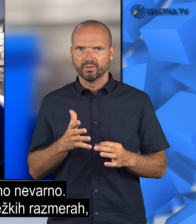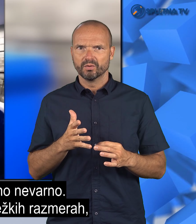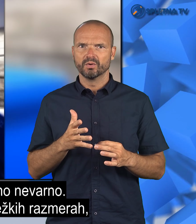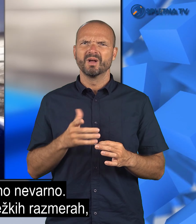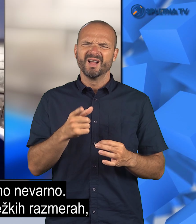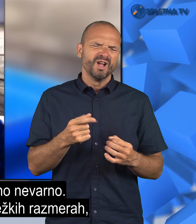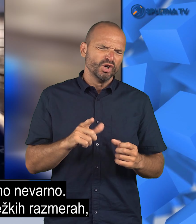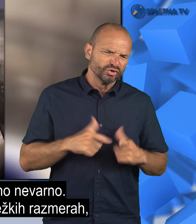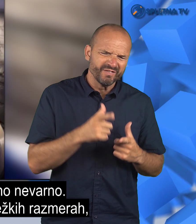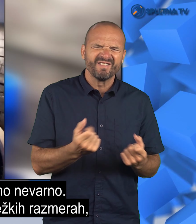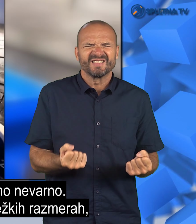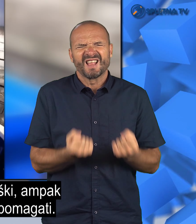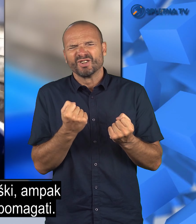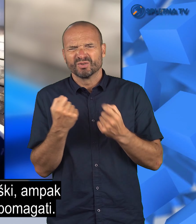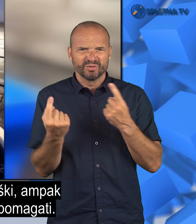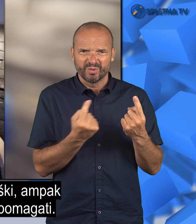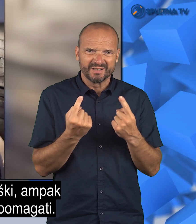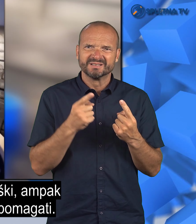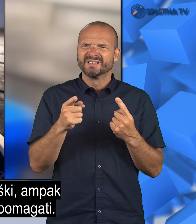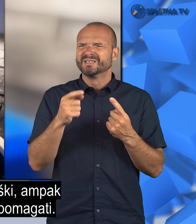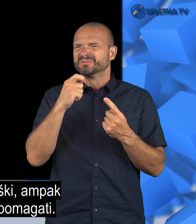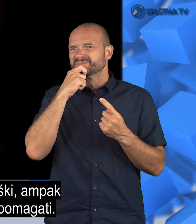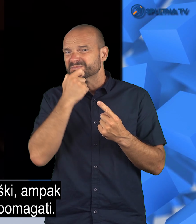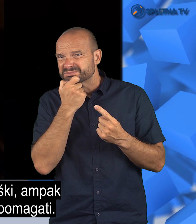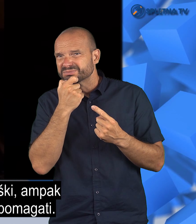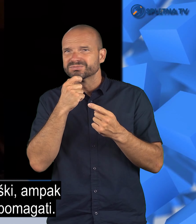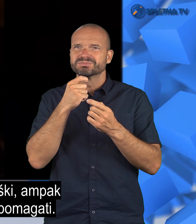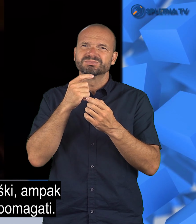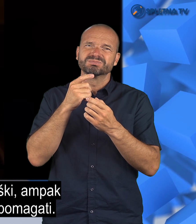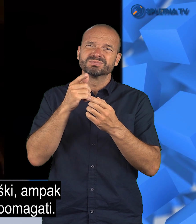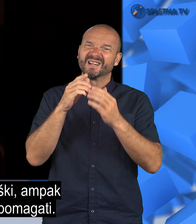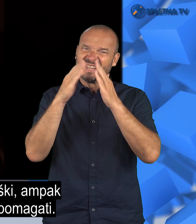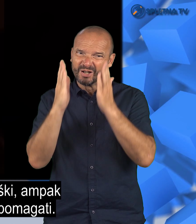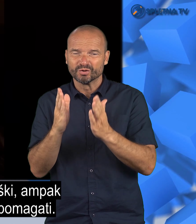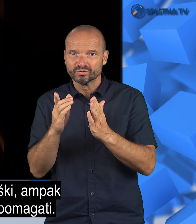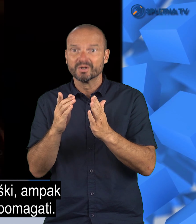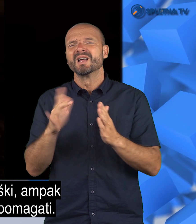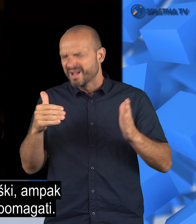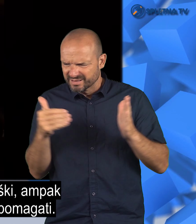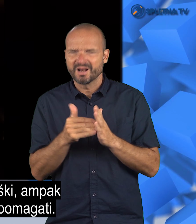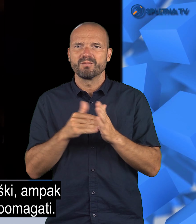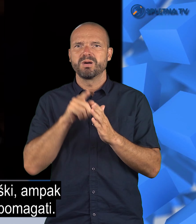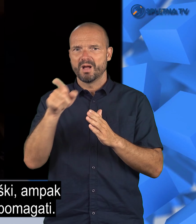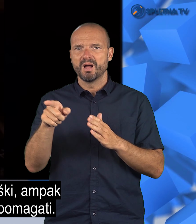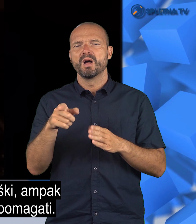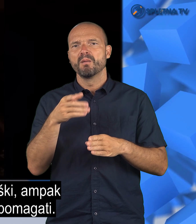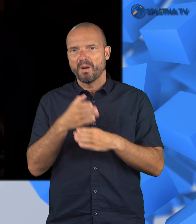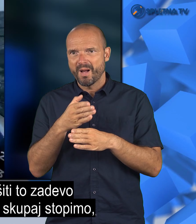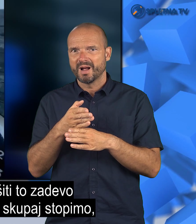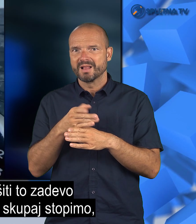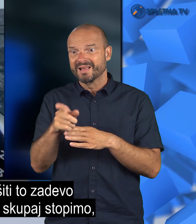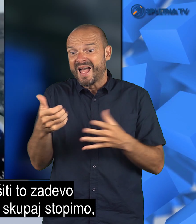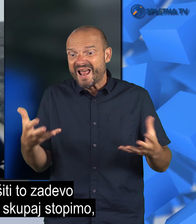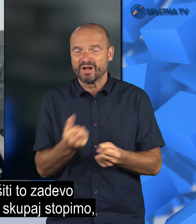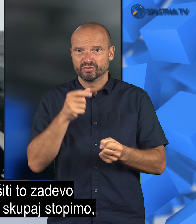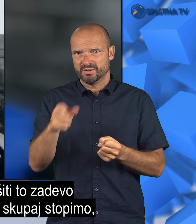res, da živi v težkih razmerah, v dotrajani hiški, ampak treba mu je pomagati. No. Treba mu je